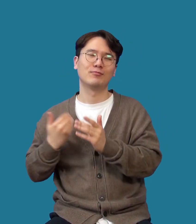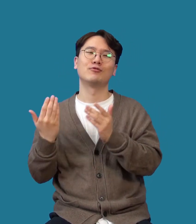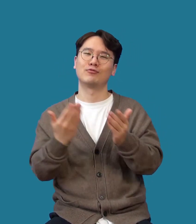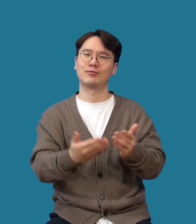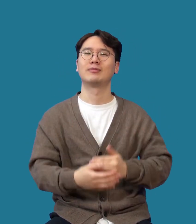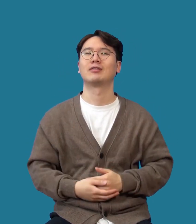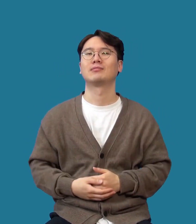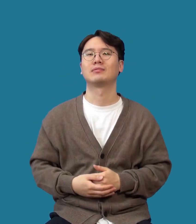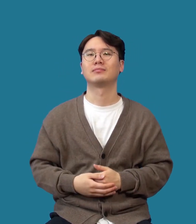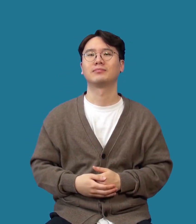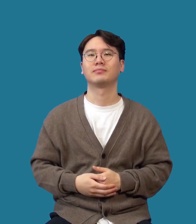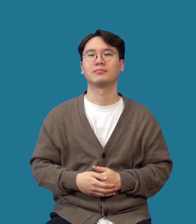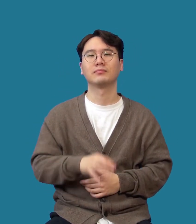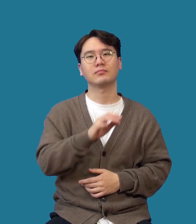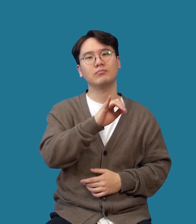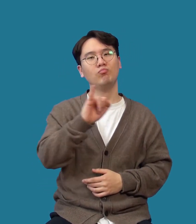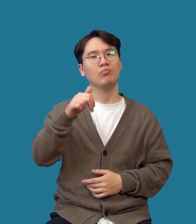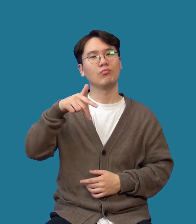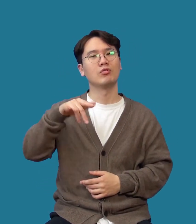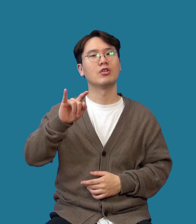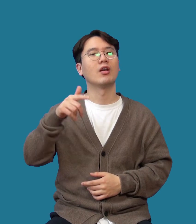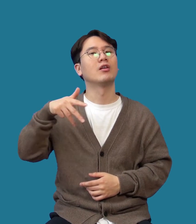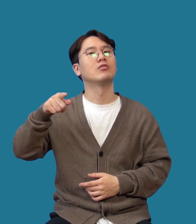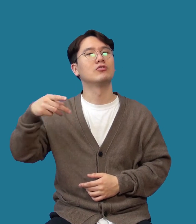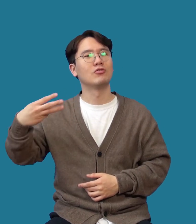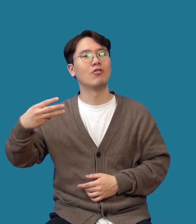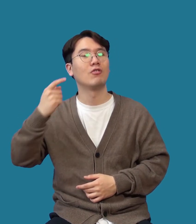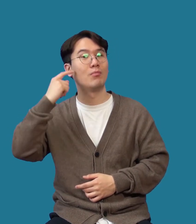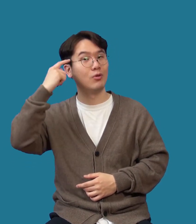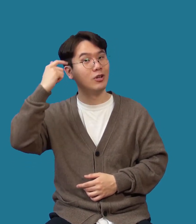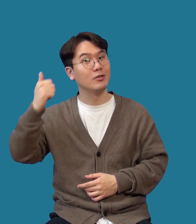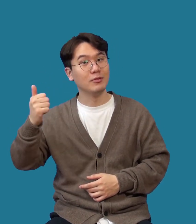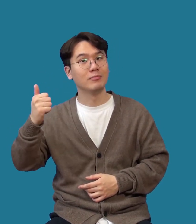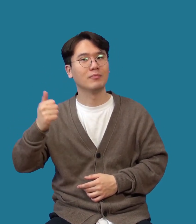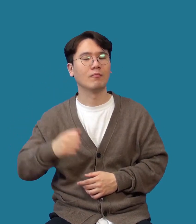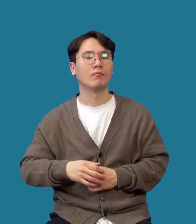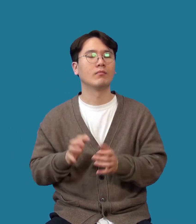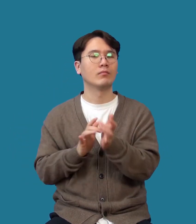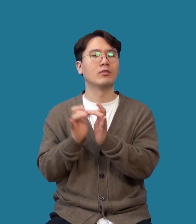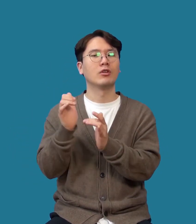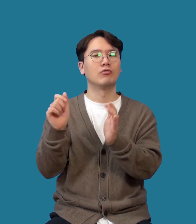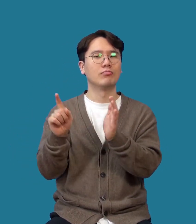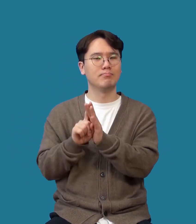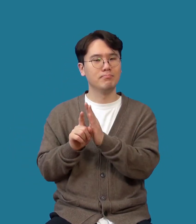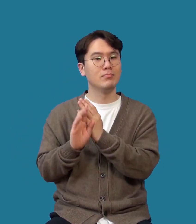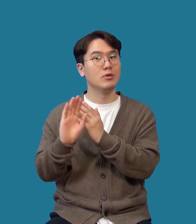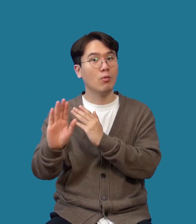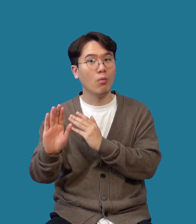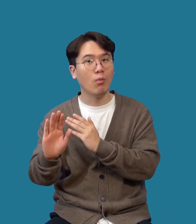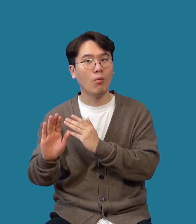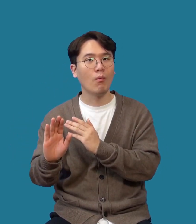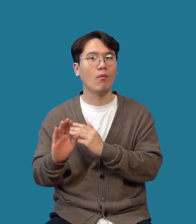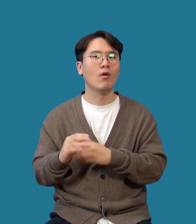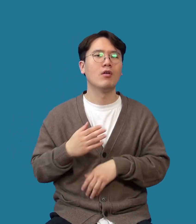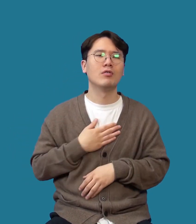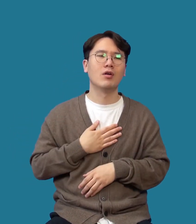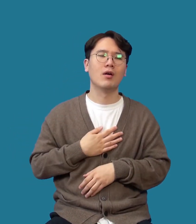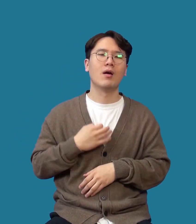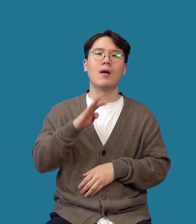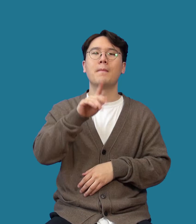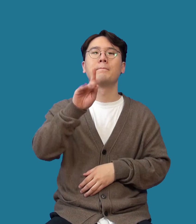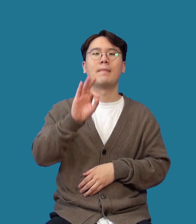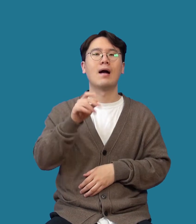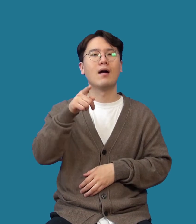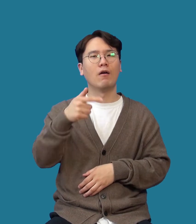이재철 목사님은 예수 믿고 얼마 되지 않아서부터 그렇게 성령을, 이 방언을